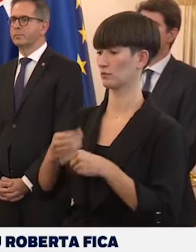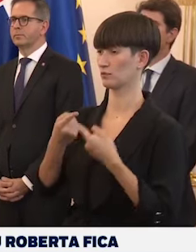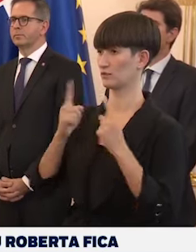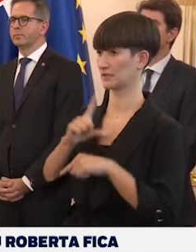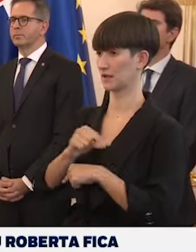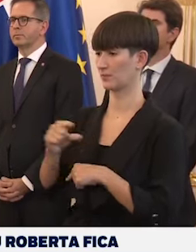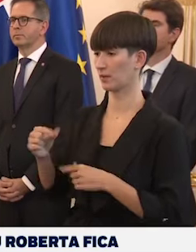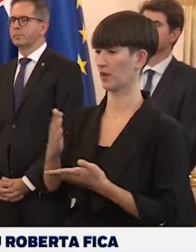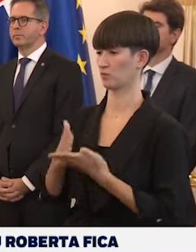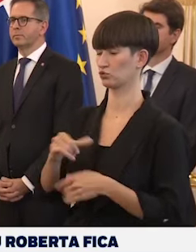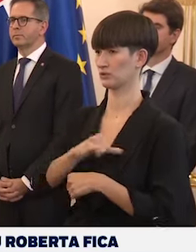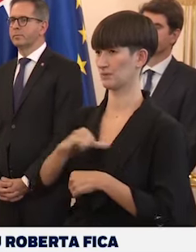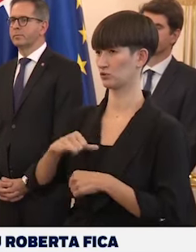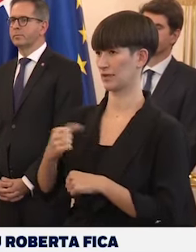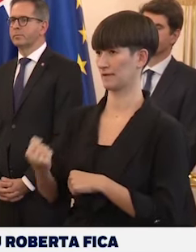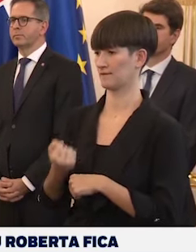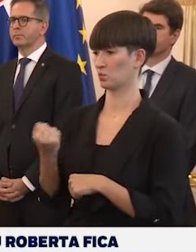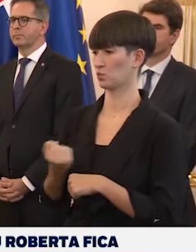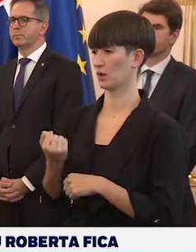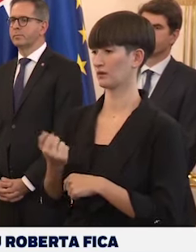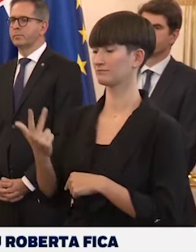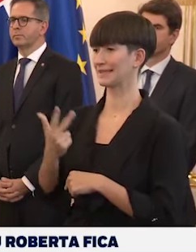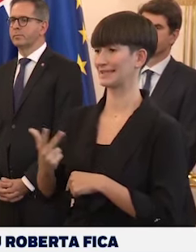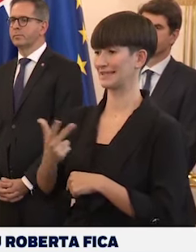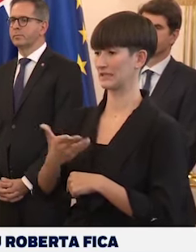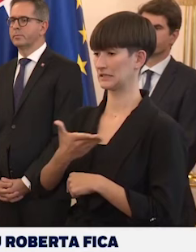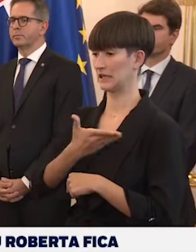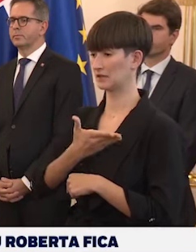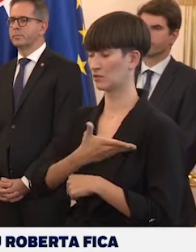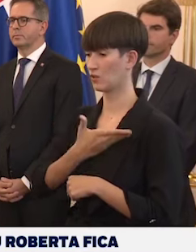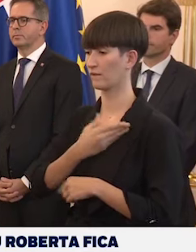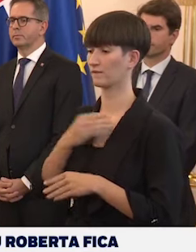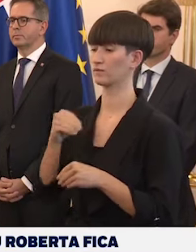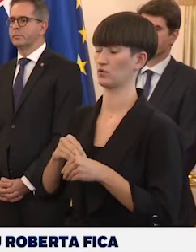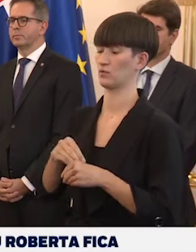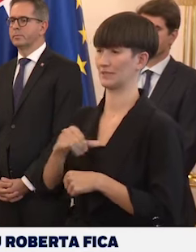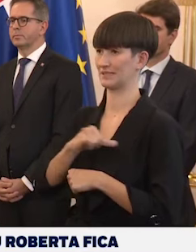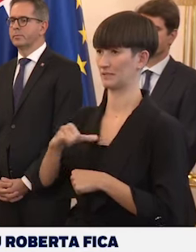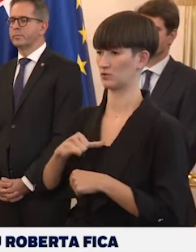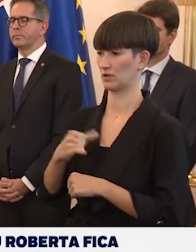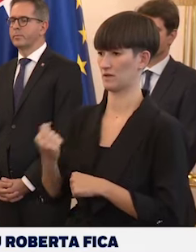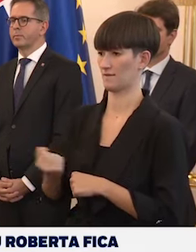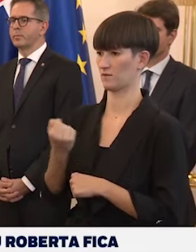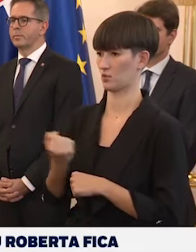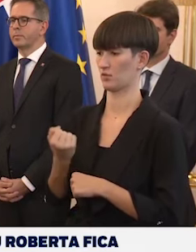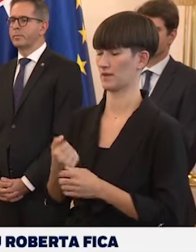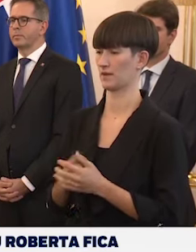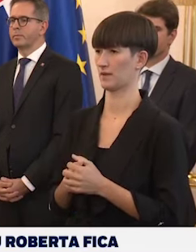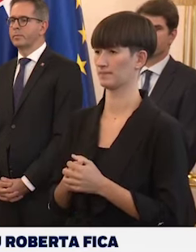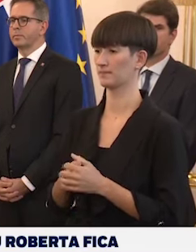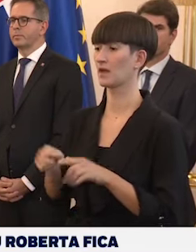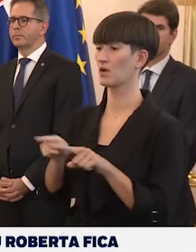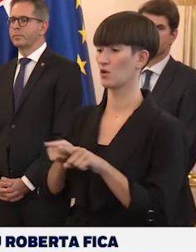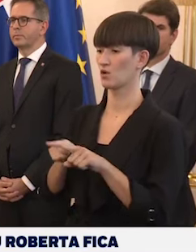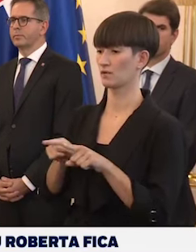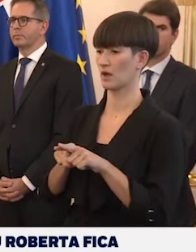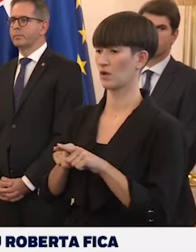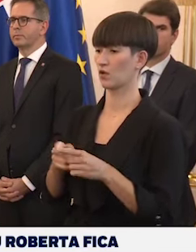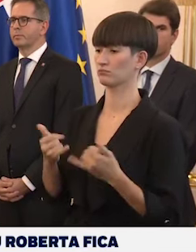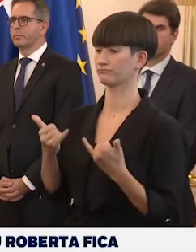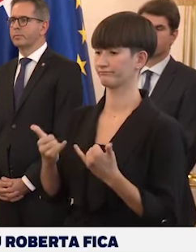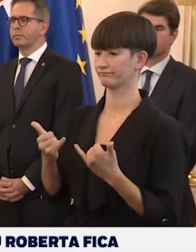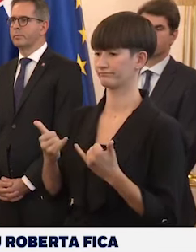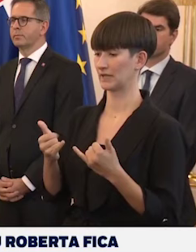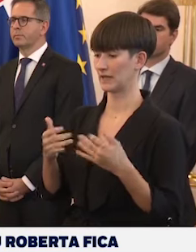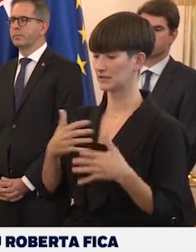po 30 rokoch nášho spoločného úsilia o budovanie štátu. Spoločného úsilia vlád pred vami,